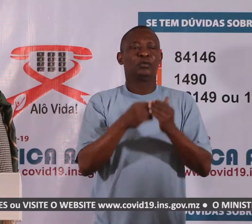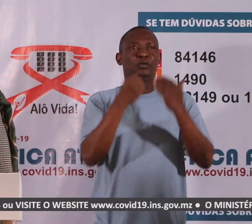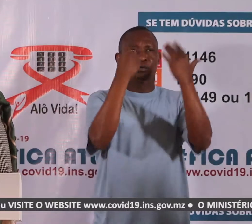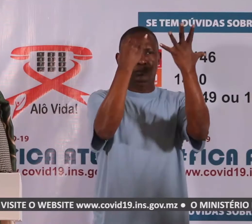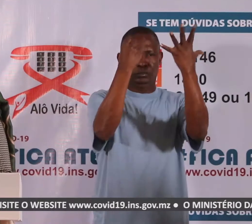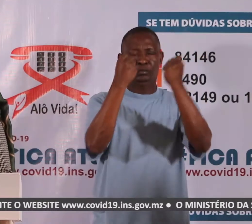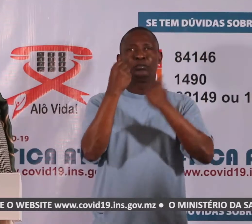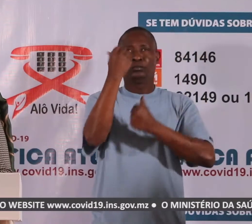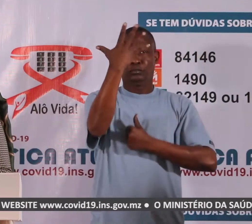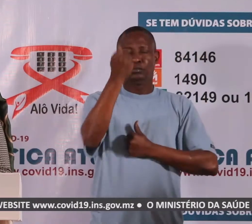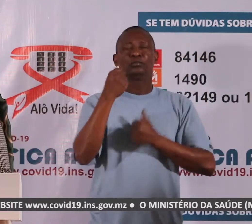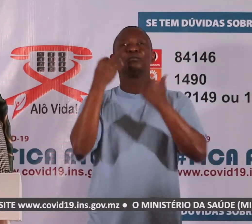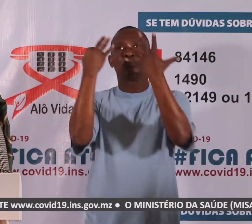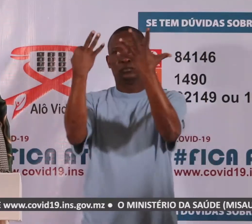efetuados.